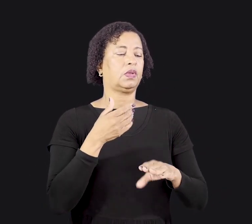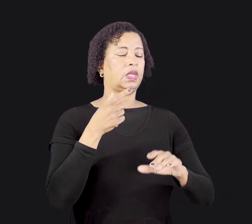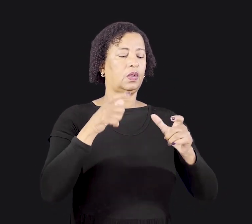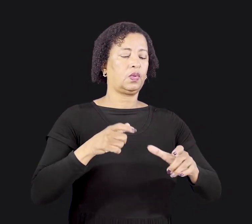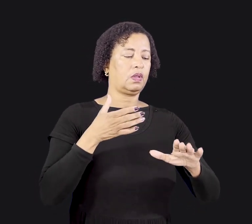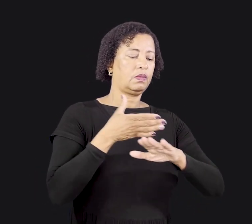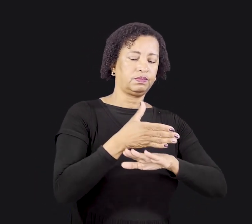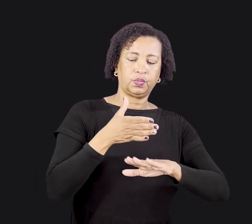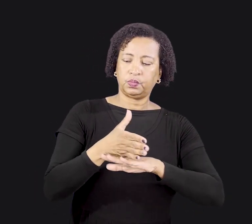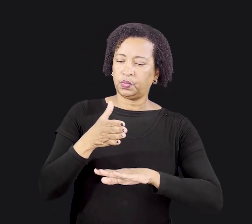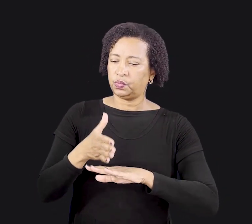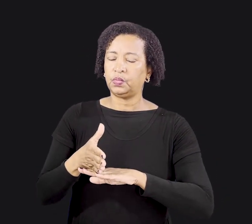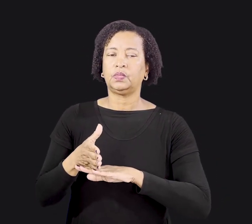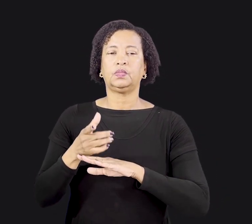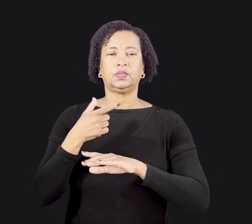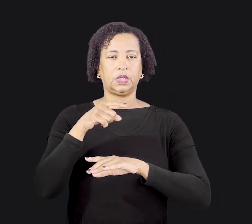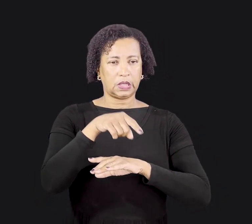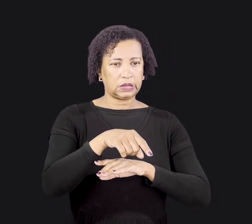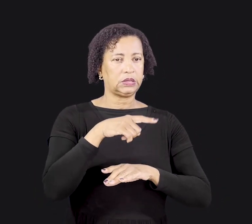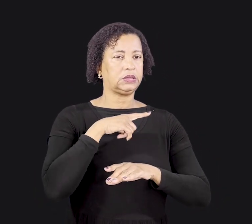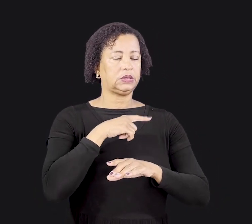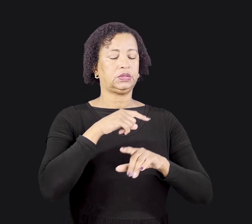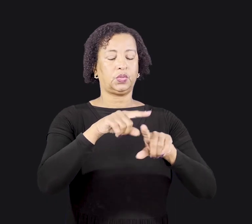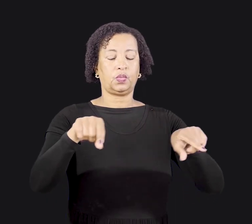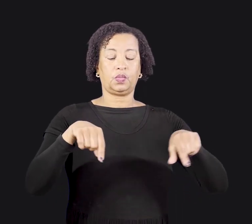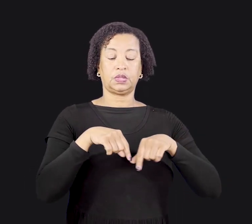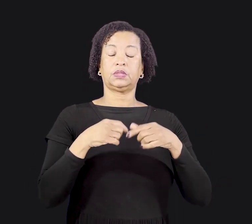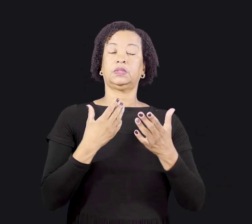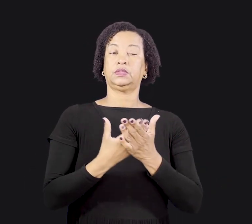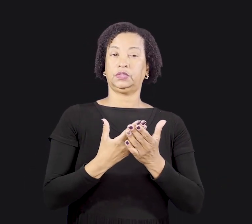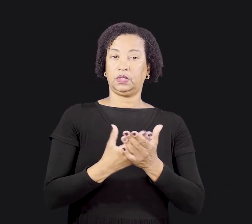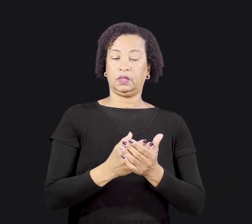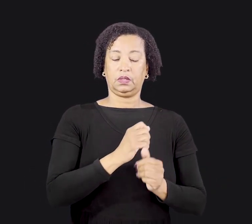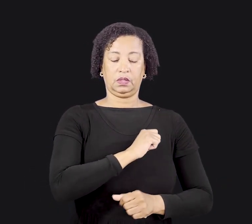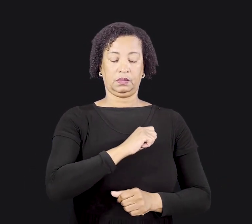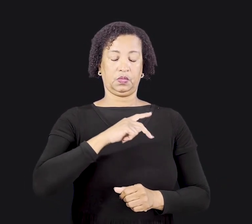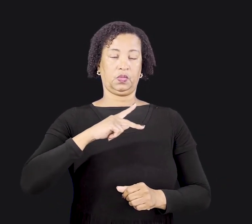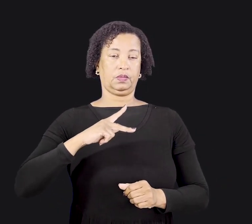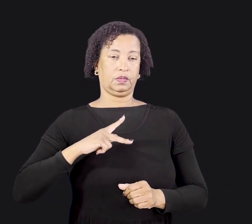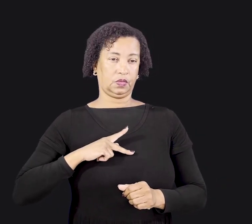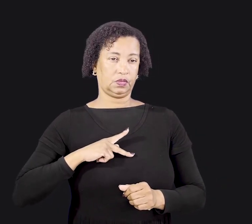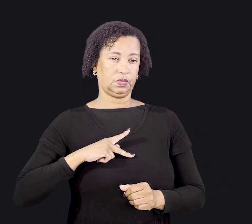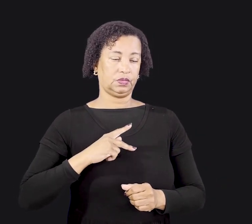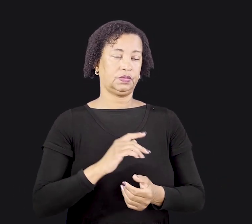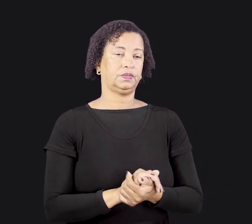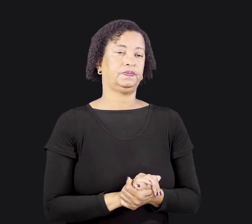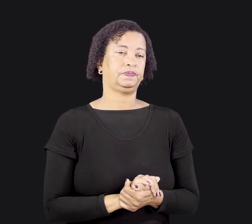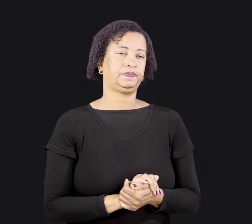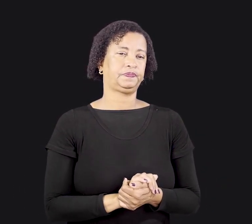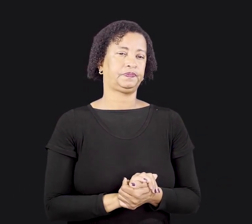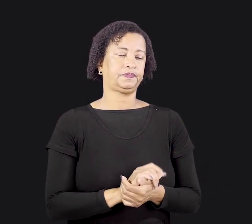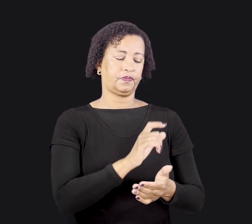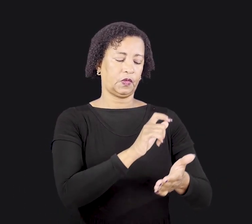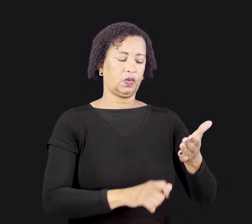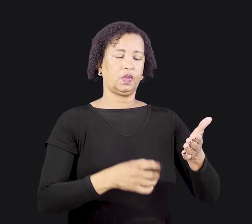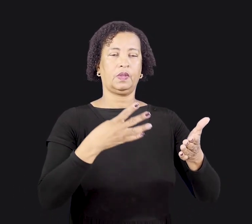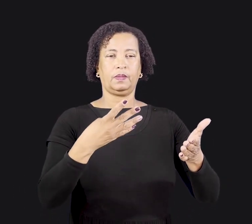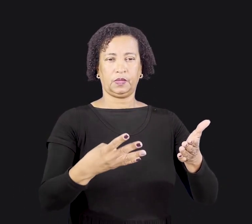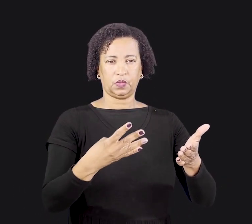de cenário, ali estava a sala de aula para os seus apóstolos. No capítulo 4 do Evangelho de